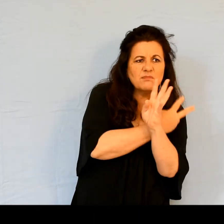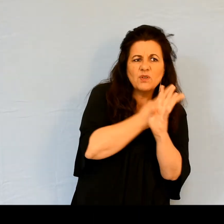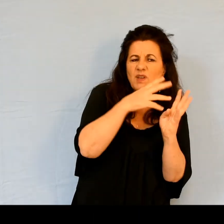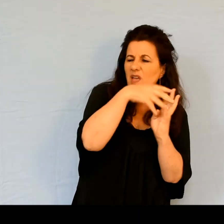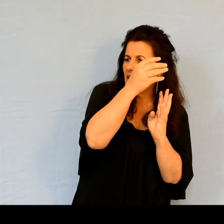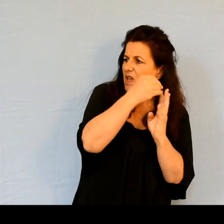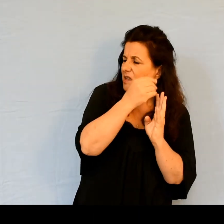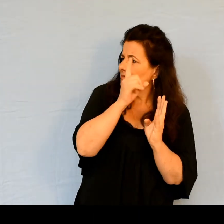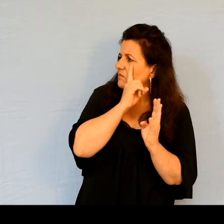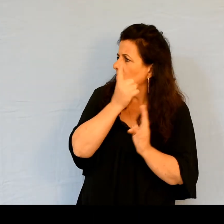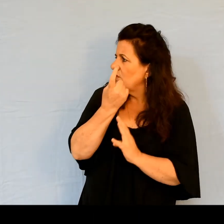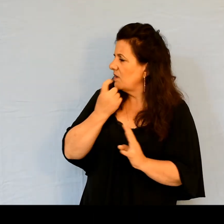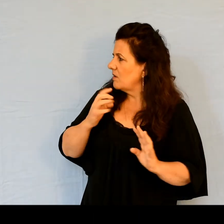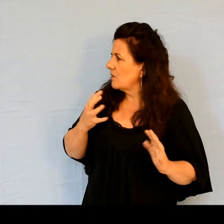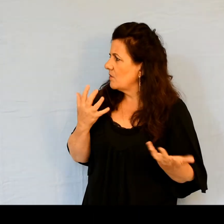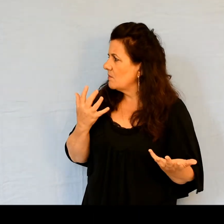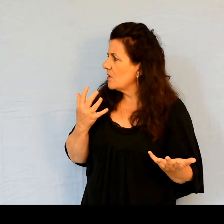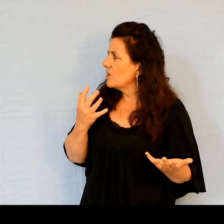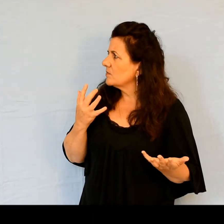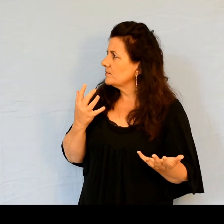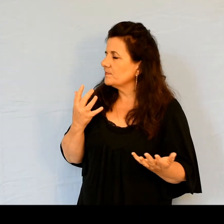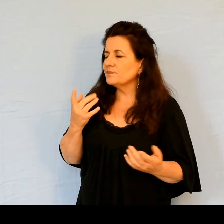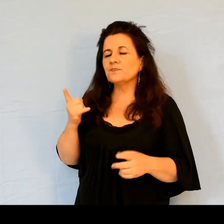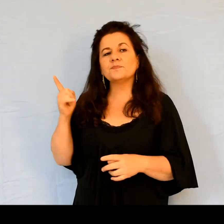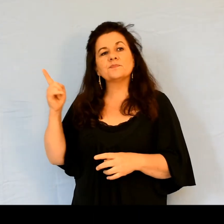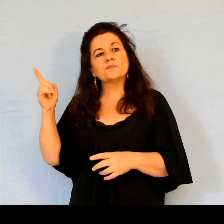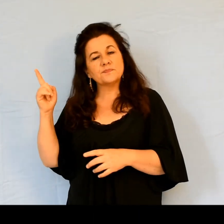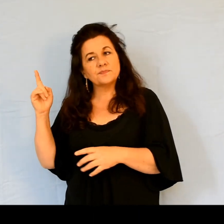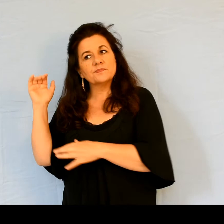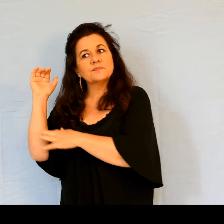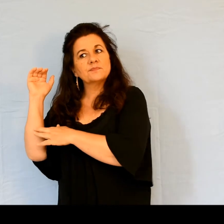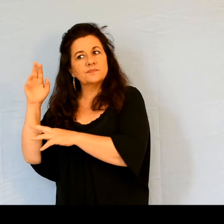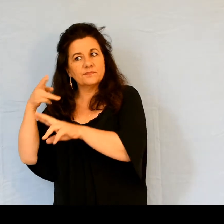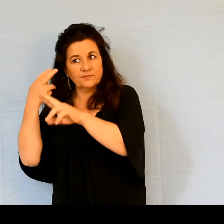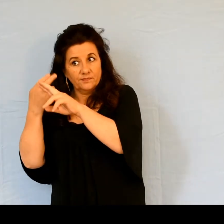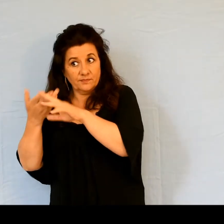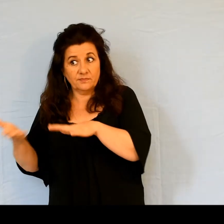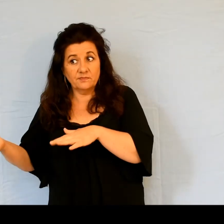Il leur dit « C'est un ennemi qui a fait ça. »